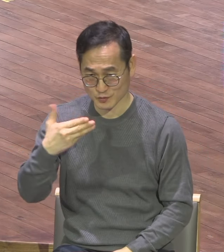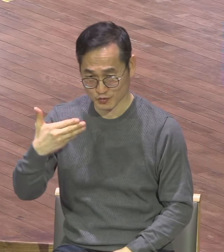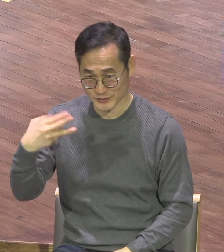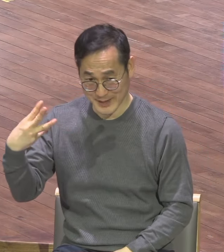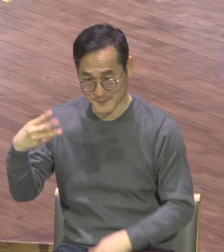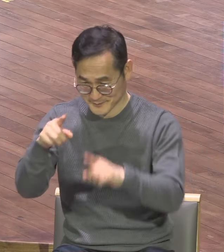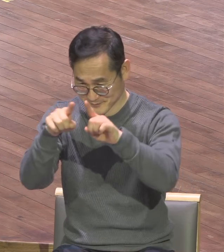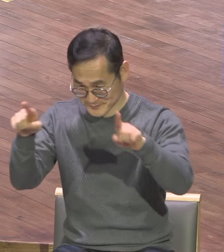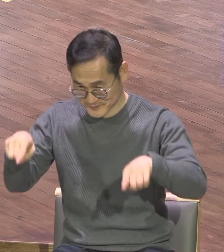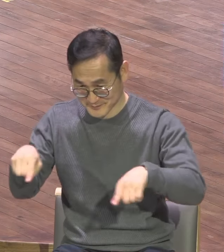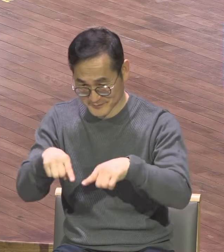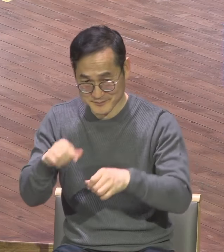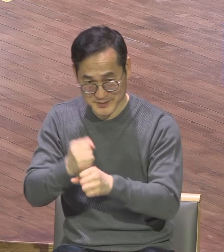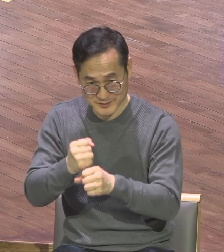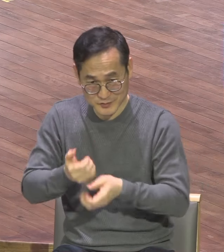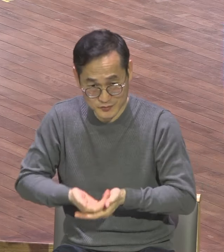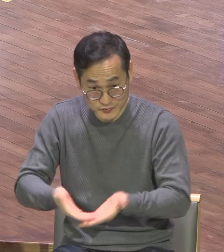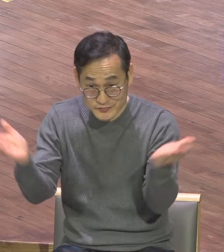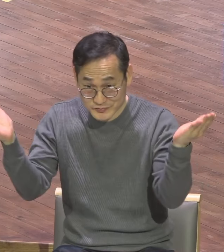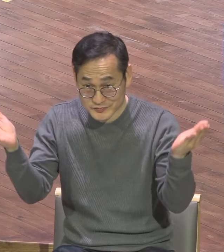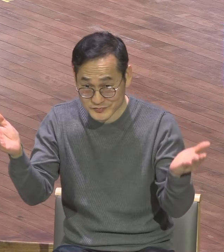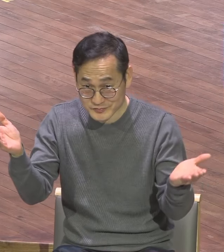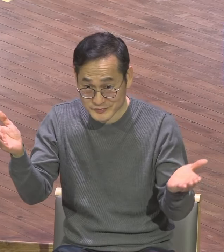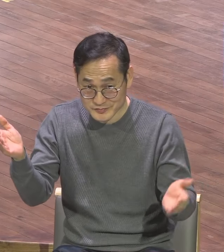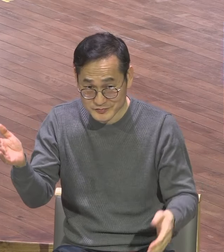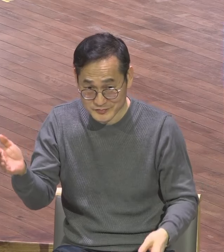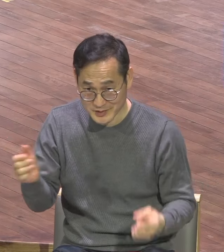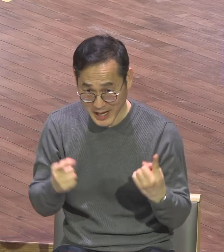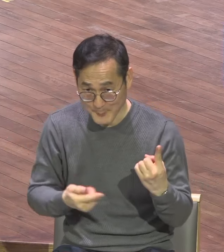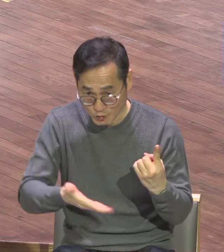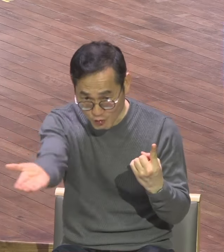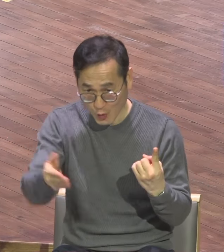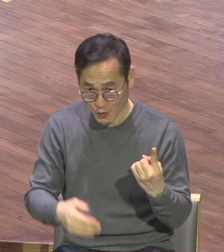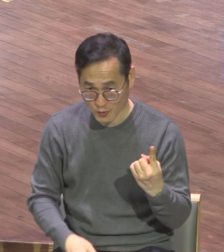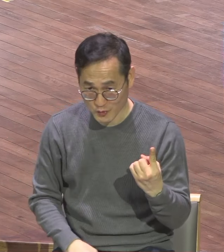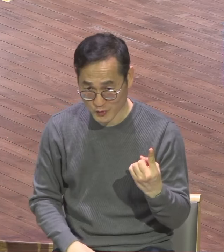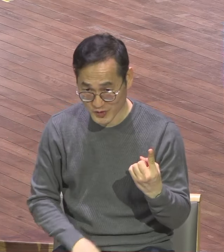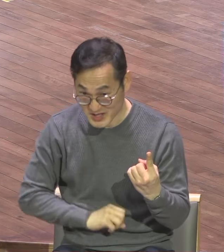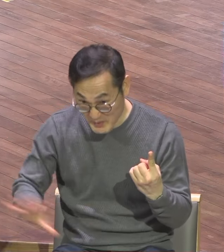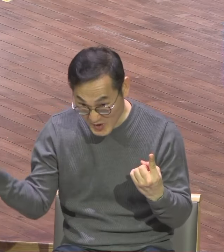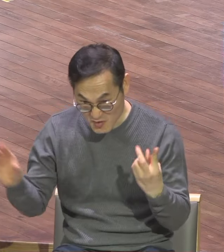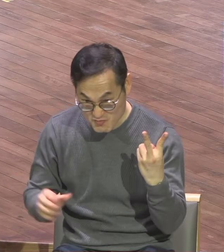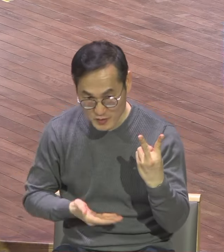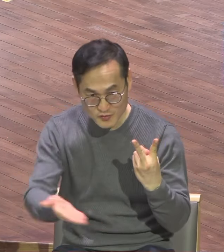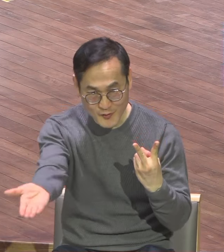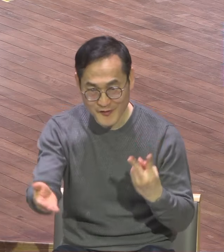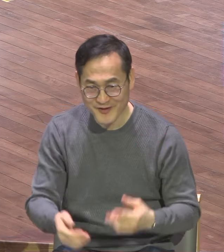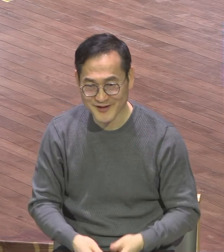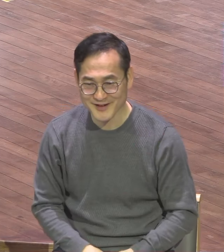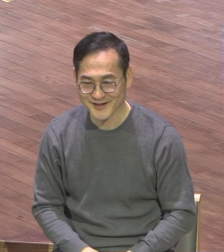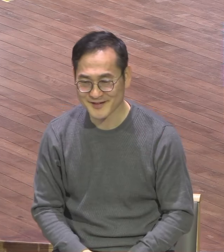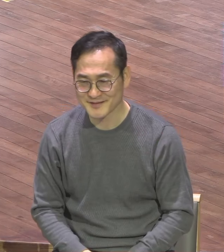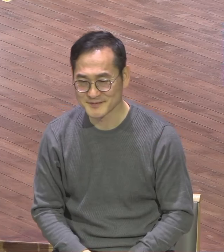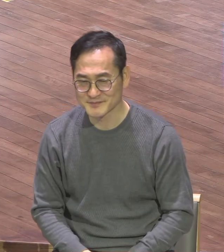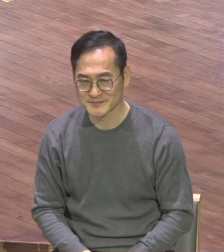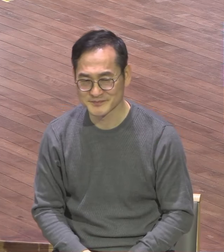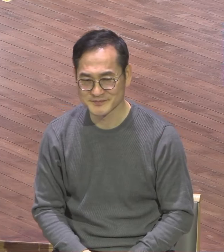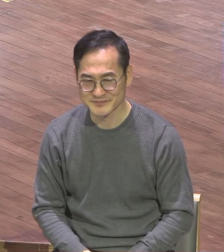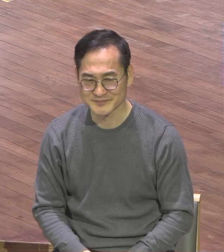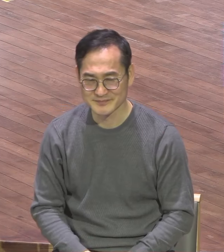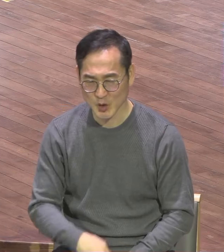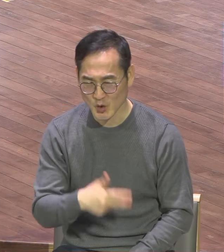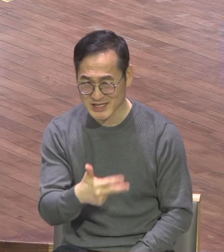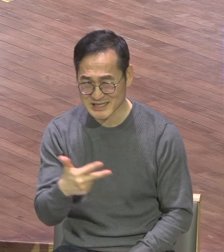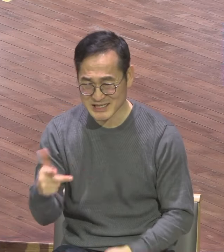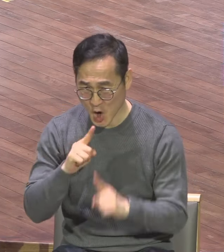제가 딱 만들어 줬죠. 두 번 줬습니다. 두 번을 또 줬는데 777 이 언약 이것도 만들어